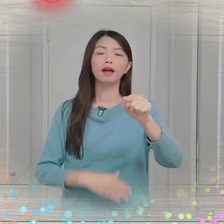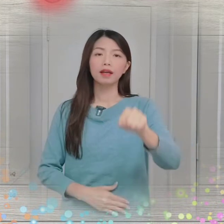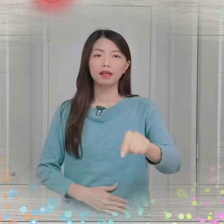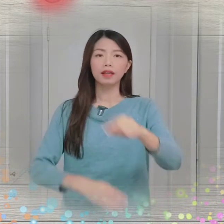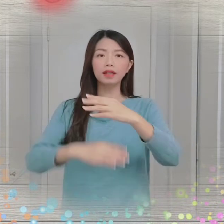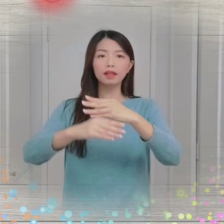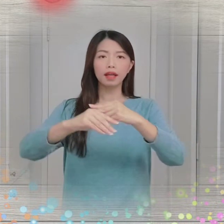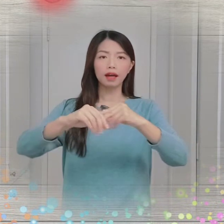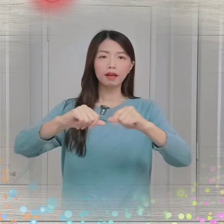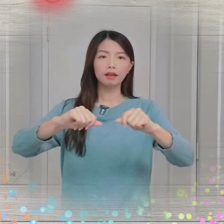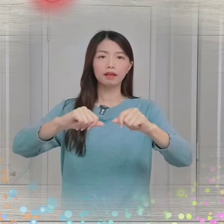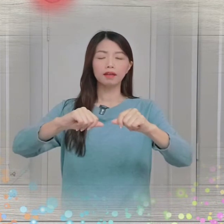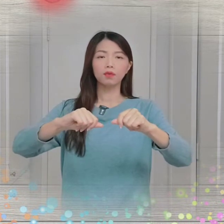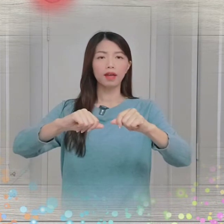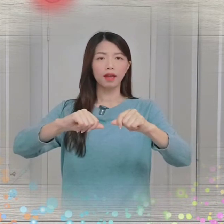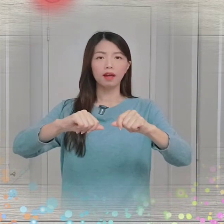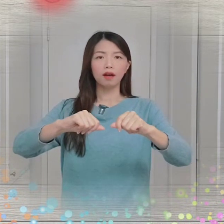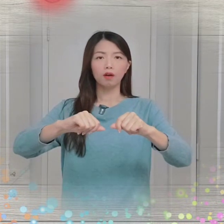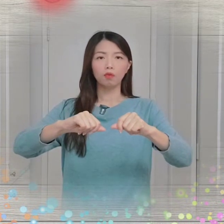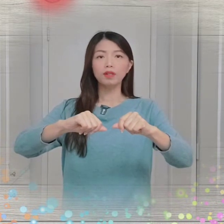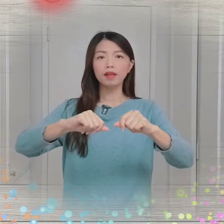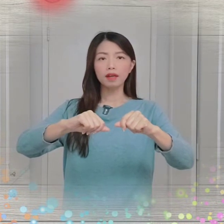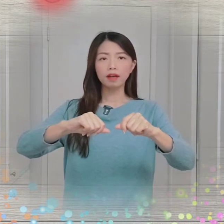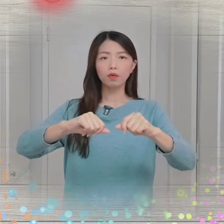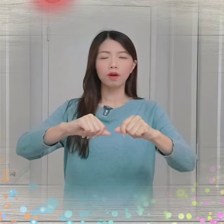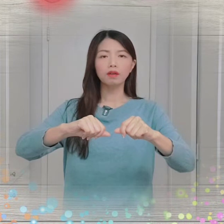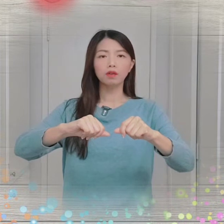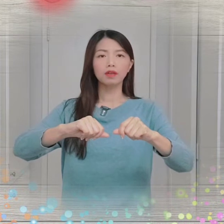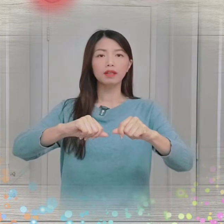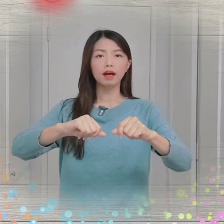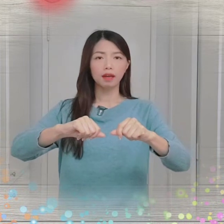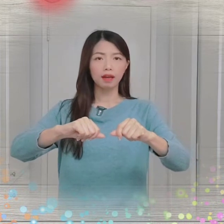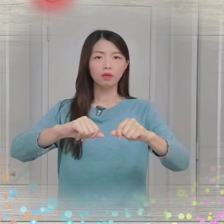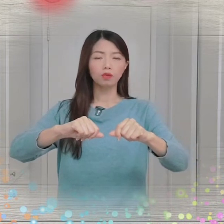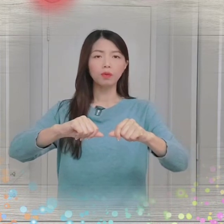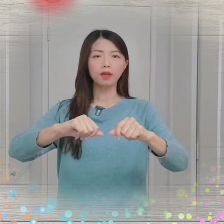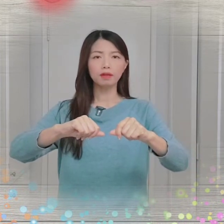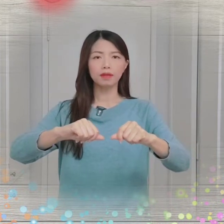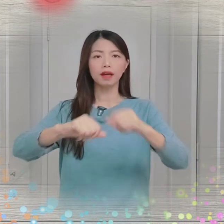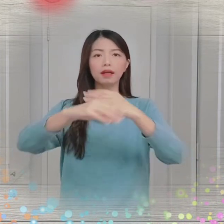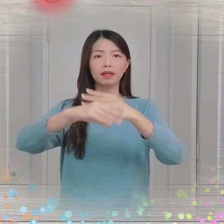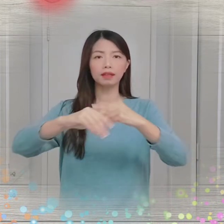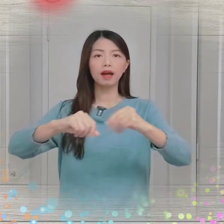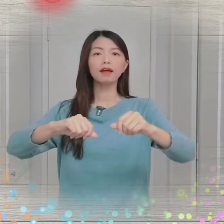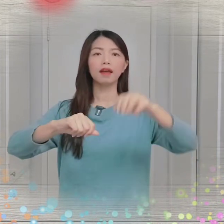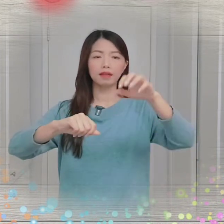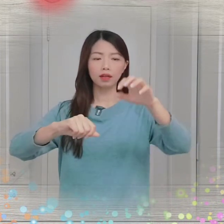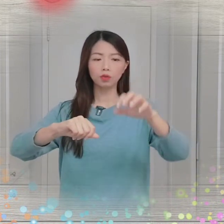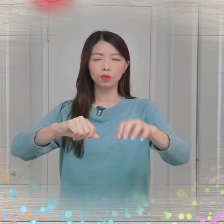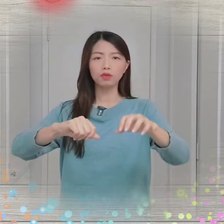됩니다. 이 땅 위에 위는 생략을 했고요. 저는 이 땅에 라고 표현했습니다. 이